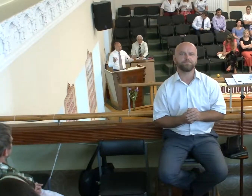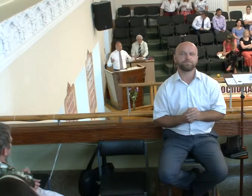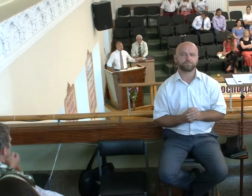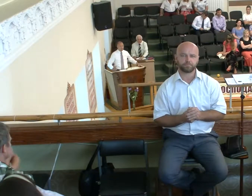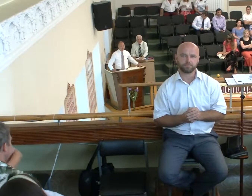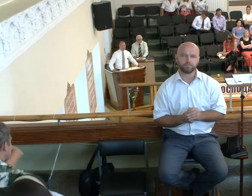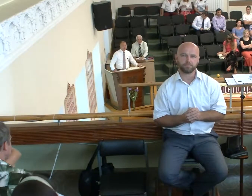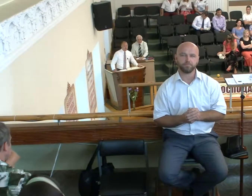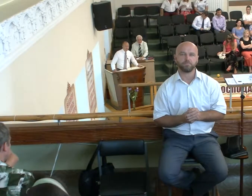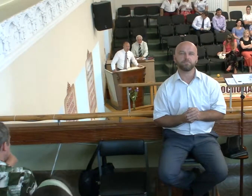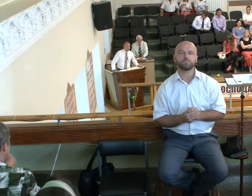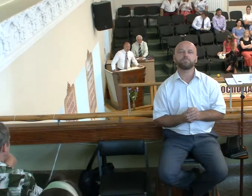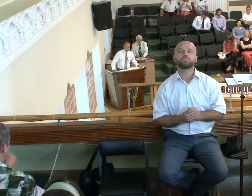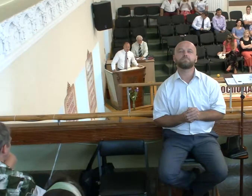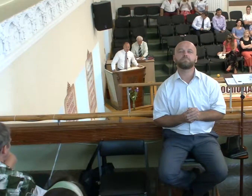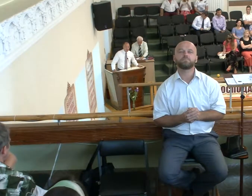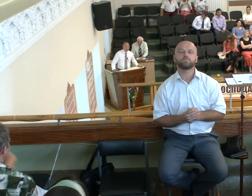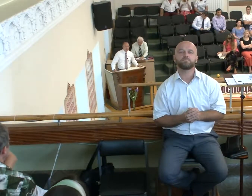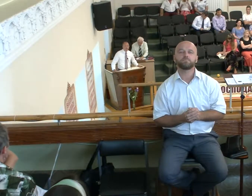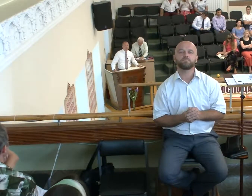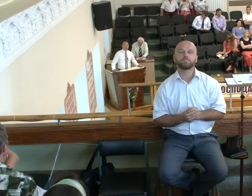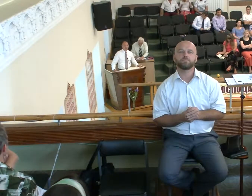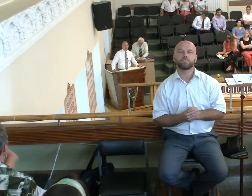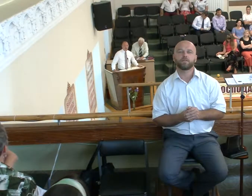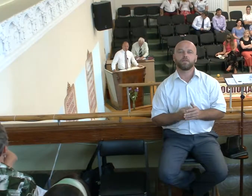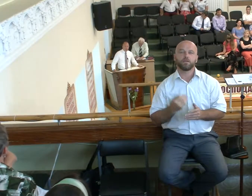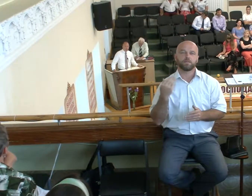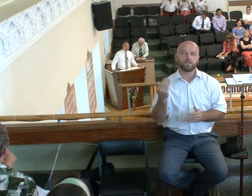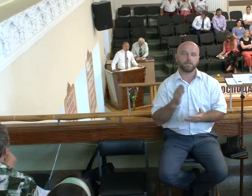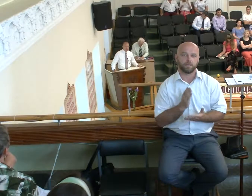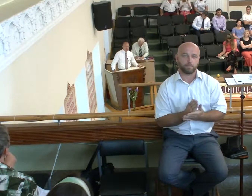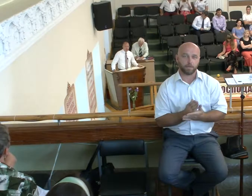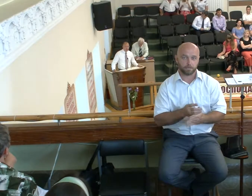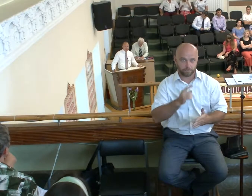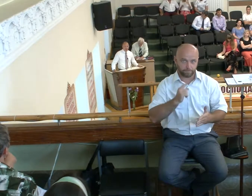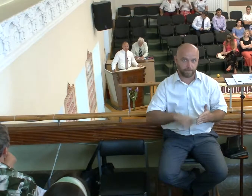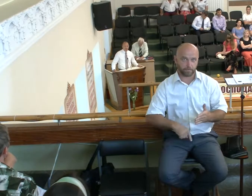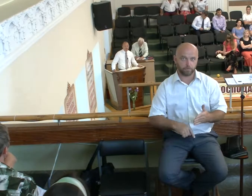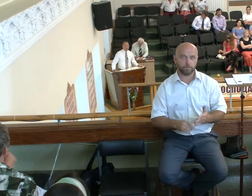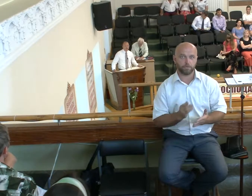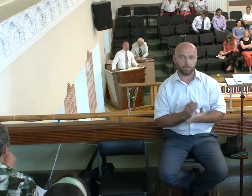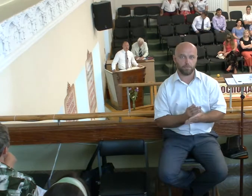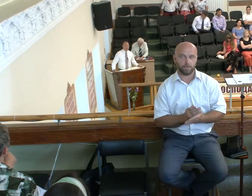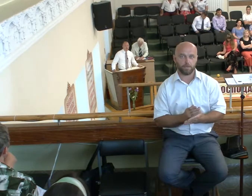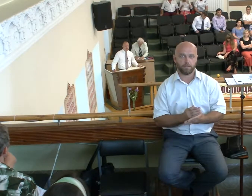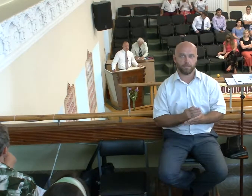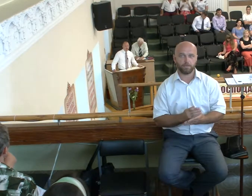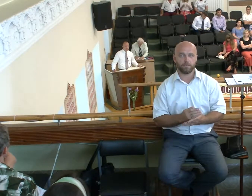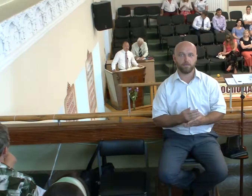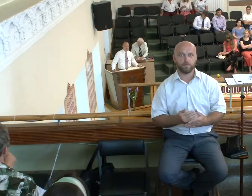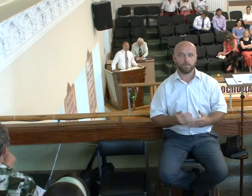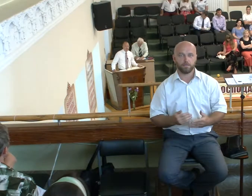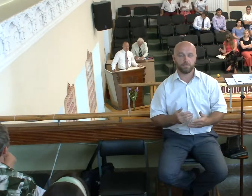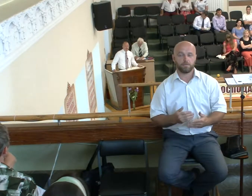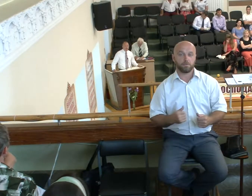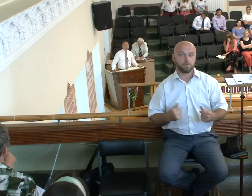В общем, это место звучит так. Ты имеешь веру, имея ее сам в себе перед